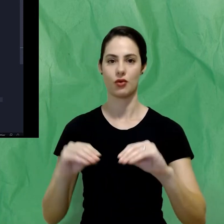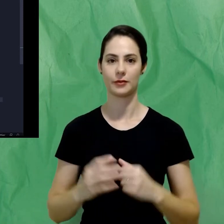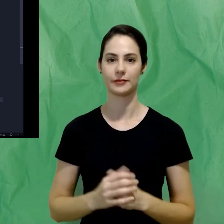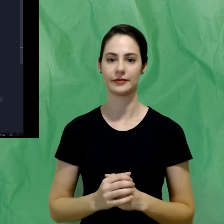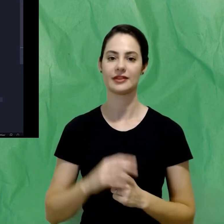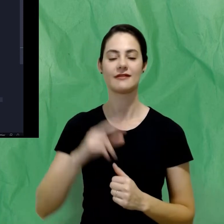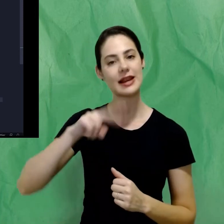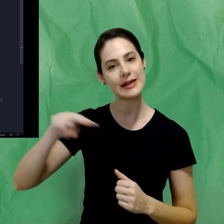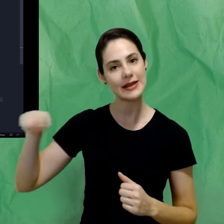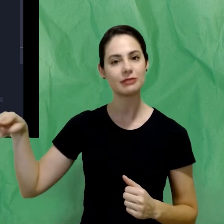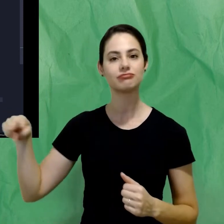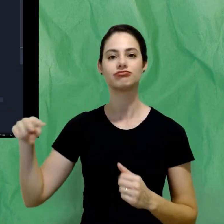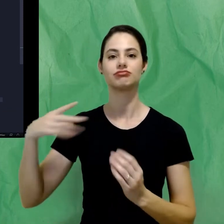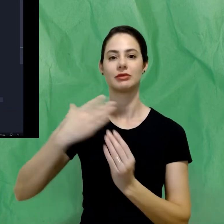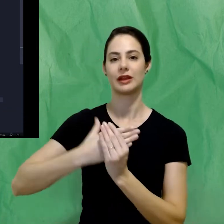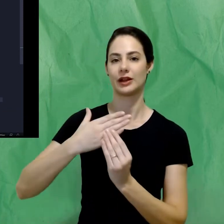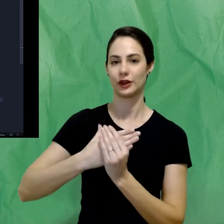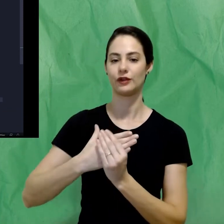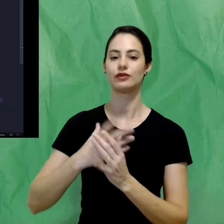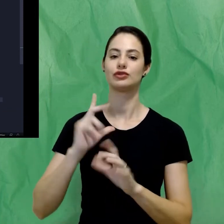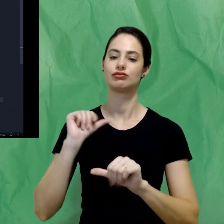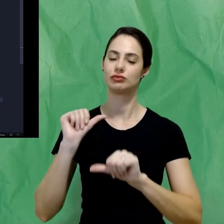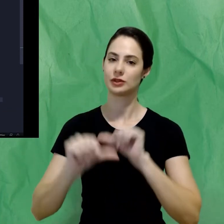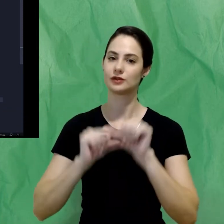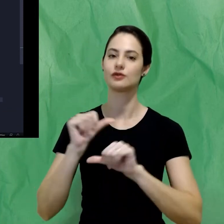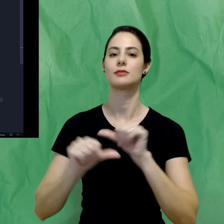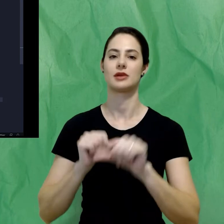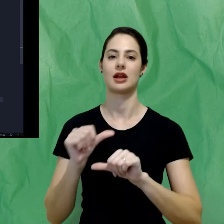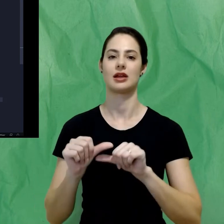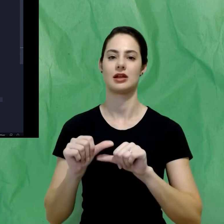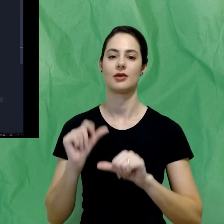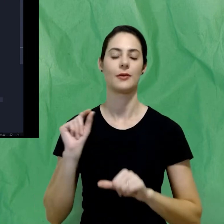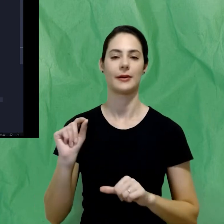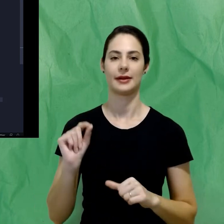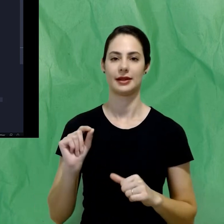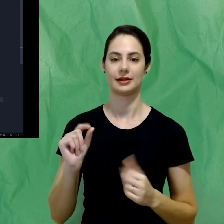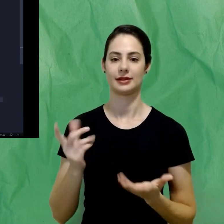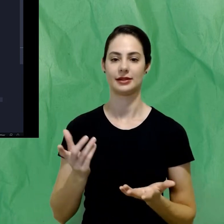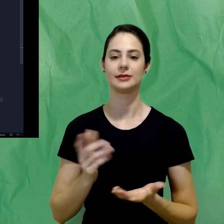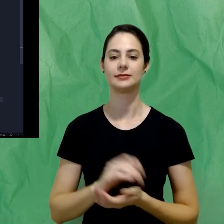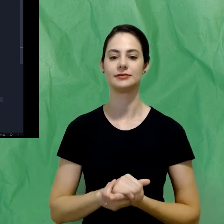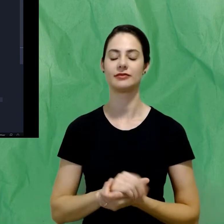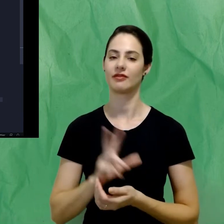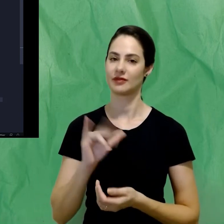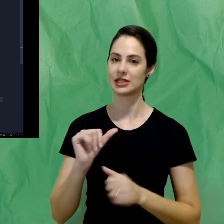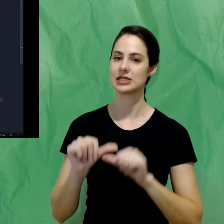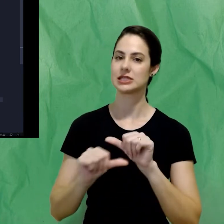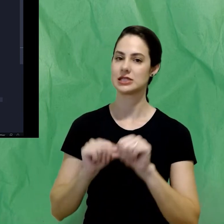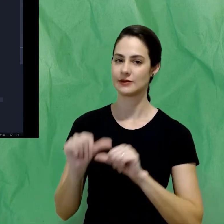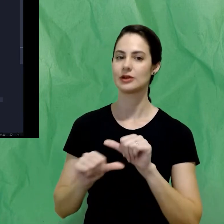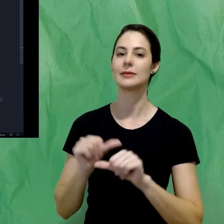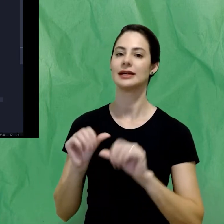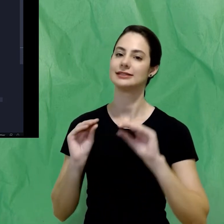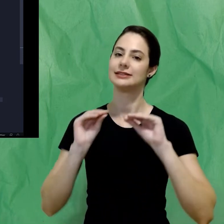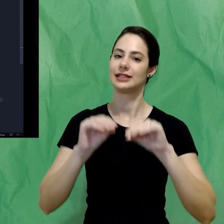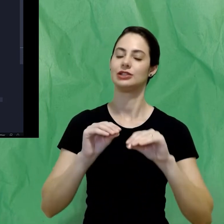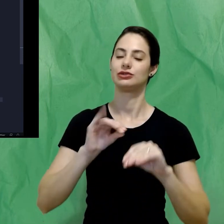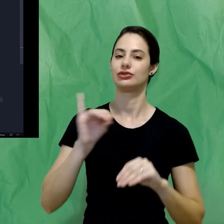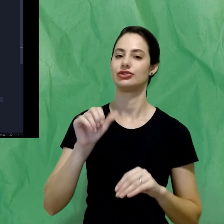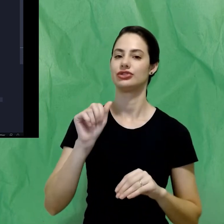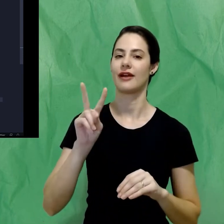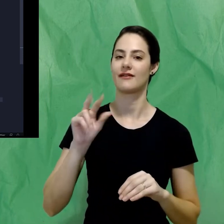e ler esse arquivo aqui, transformando ele, a gente vai transformar ele num JSON para dentro da nossa aplicação